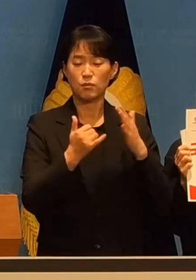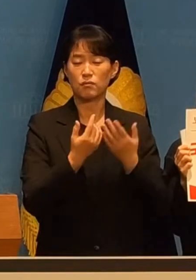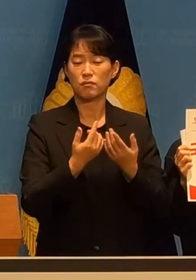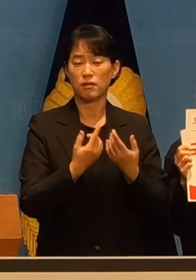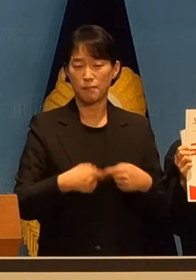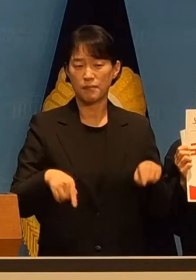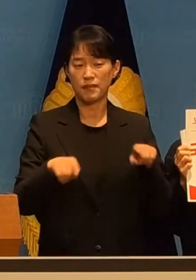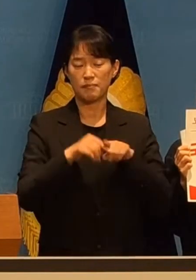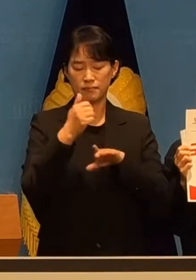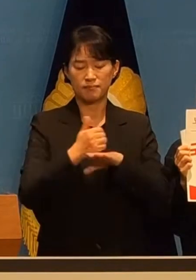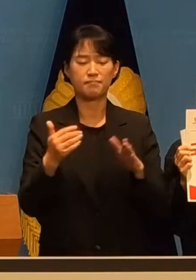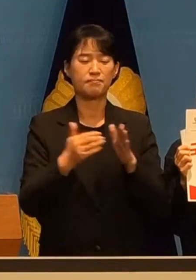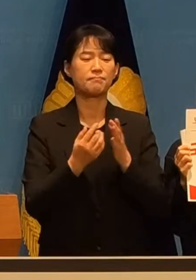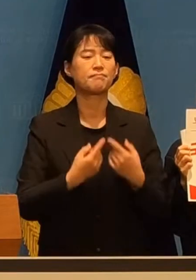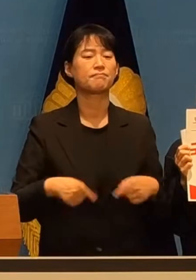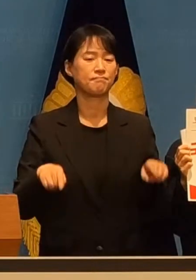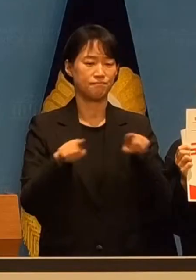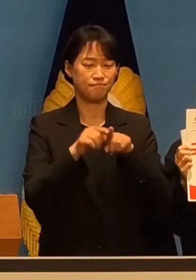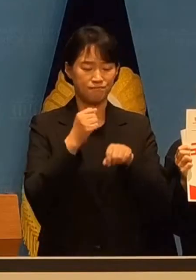끝까지 함께하겠습니다.